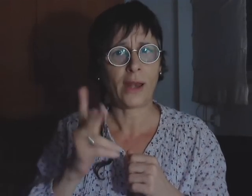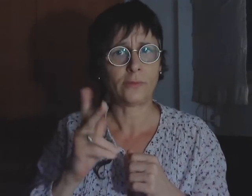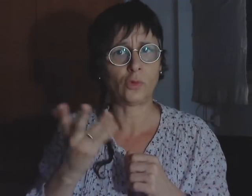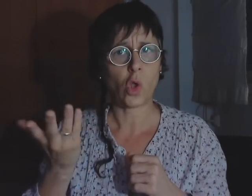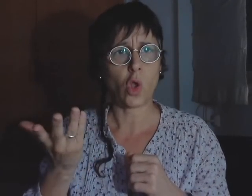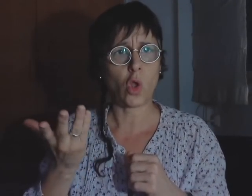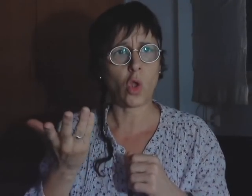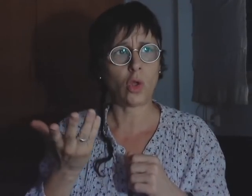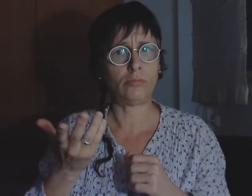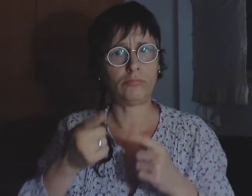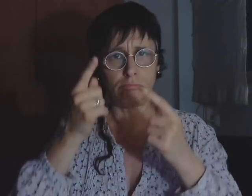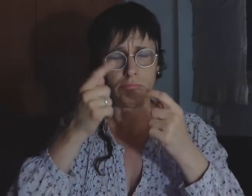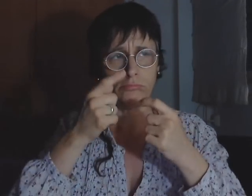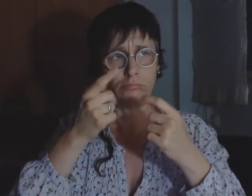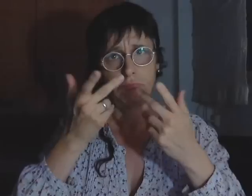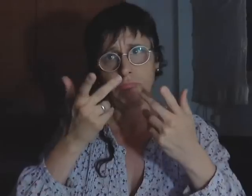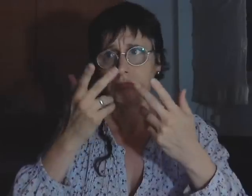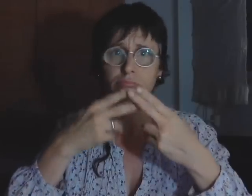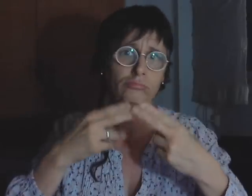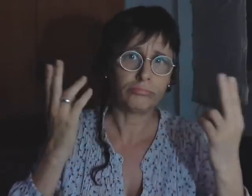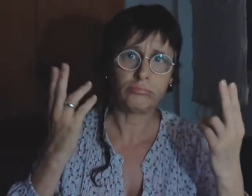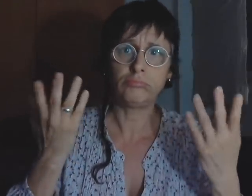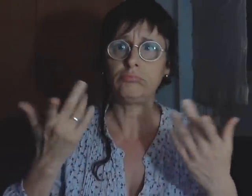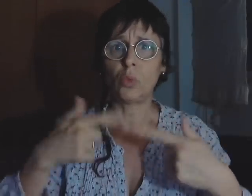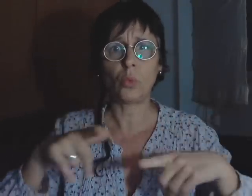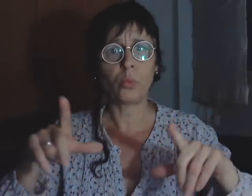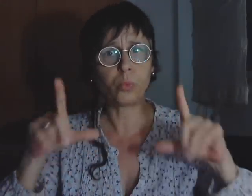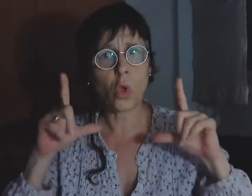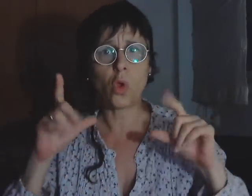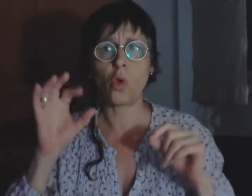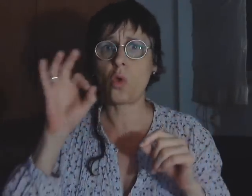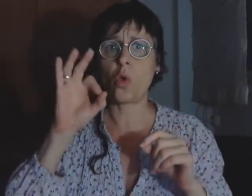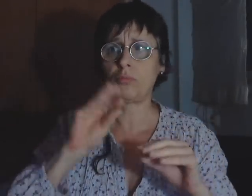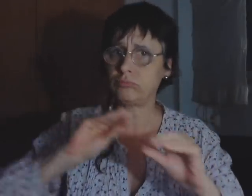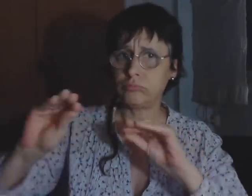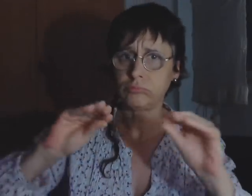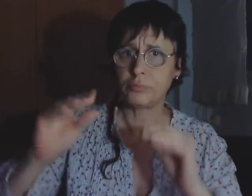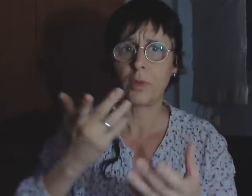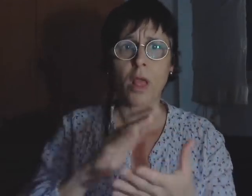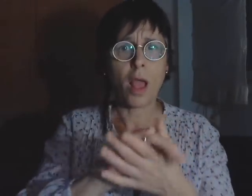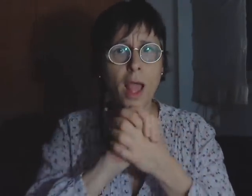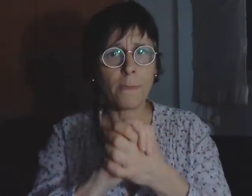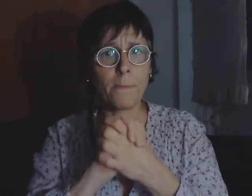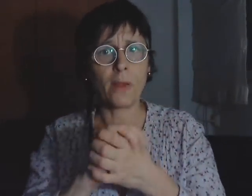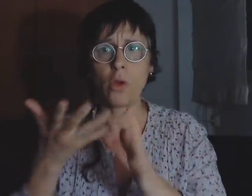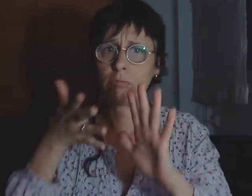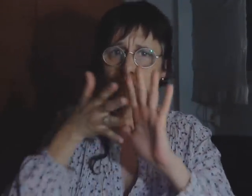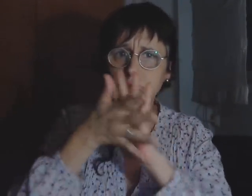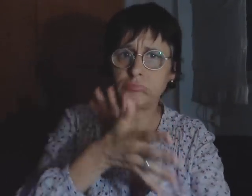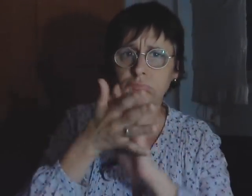a los españoles como lo que son, personas adultas e inteligentes. No